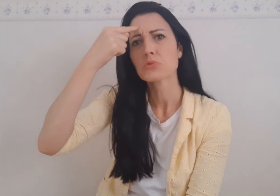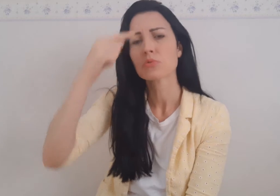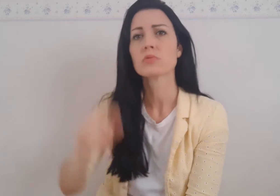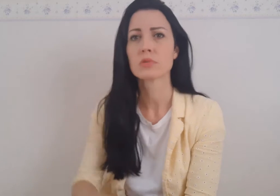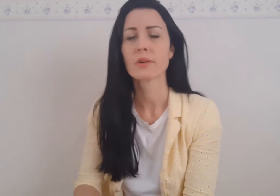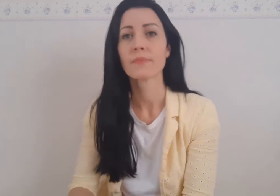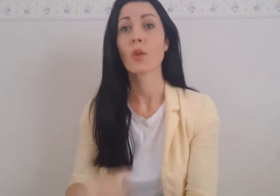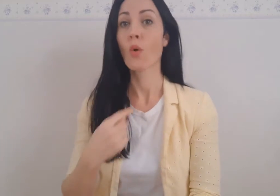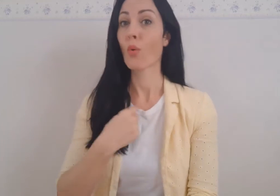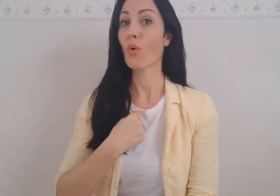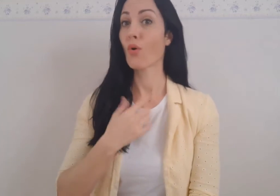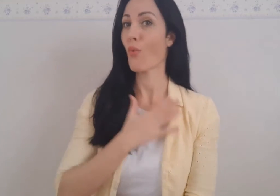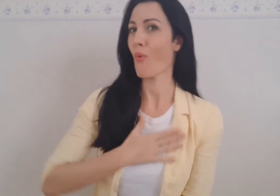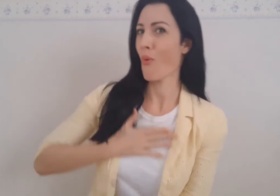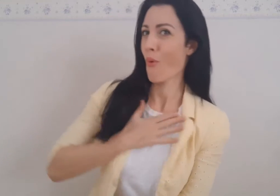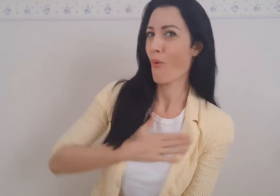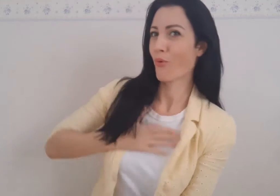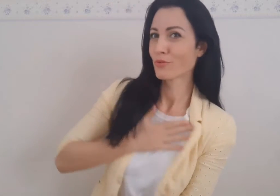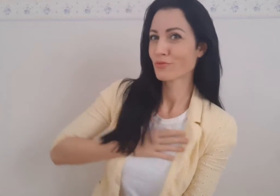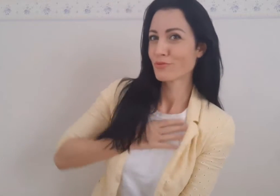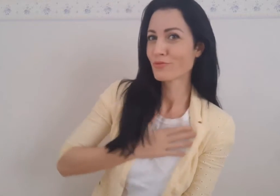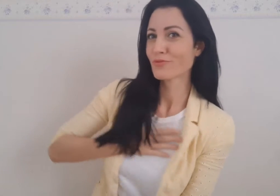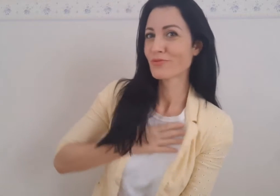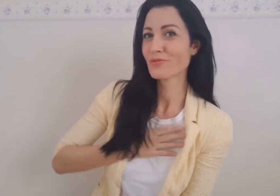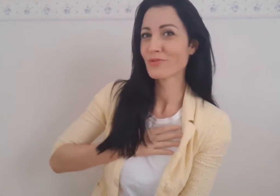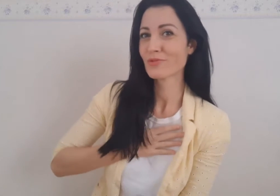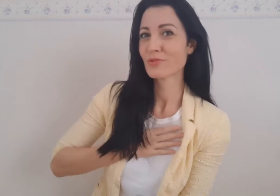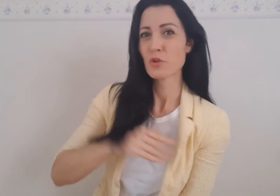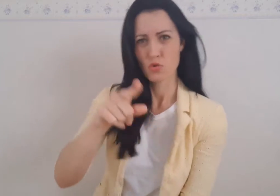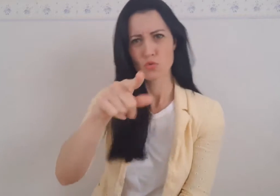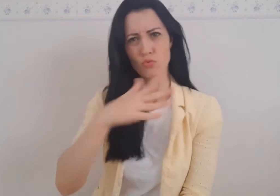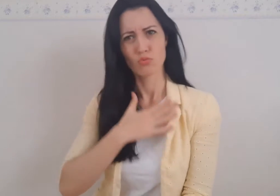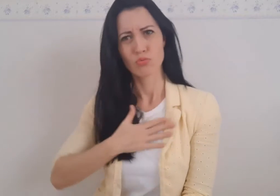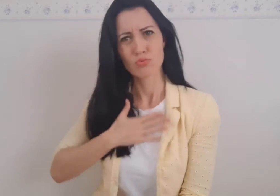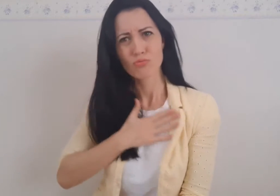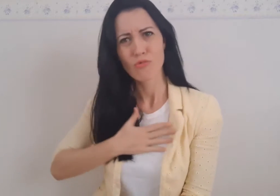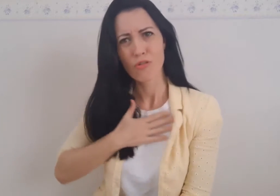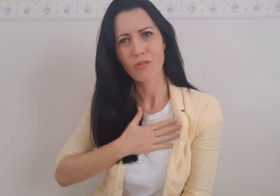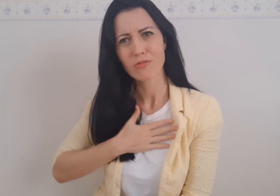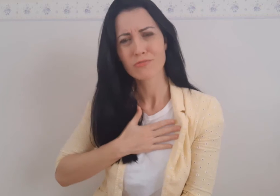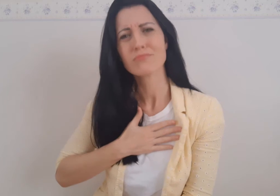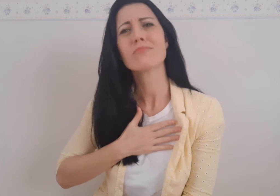igual, pensar. Eu gosto. Você gosta?